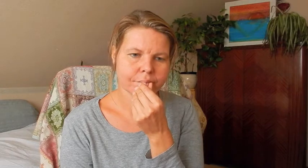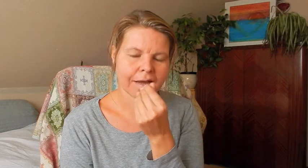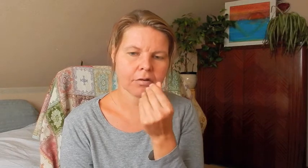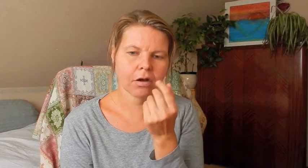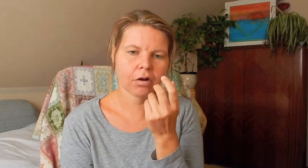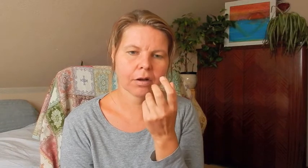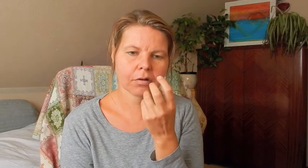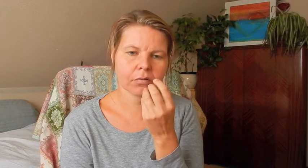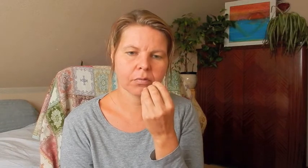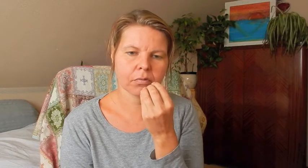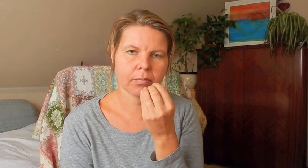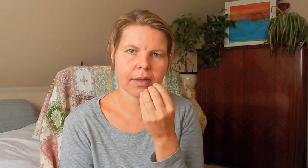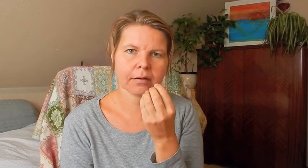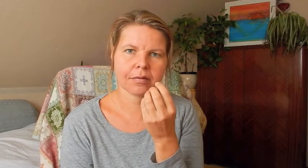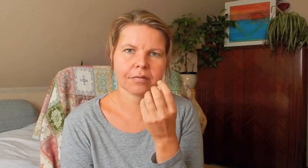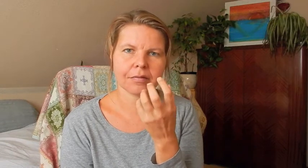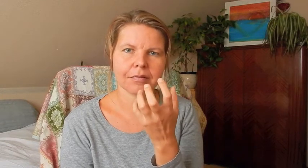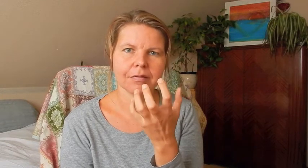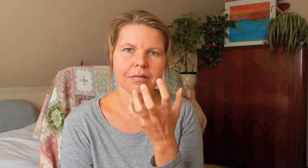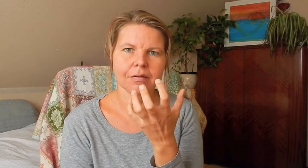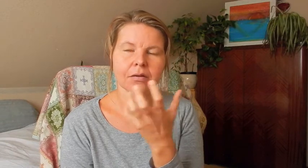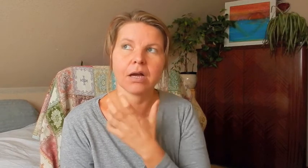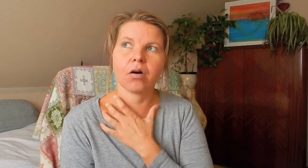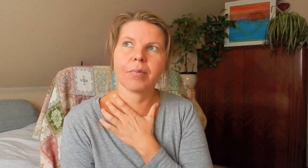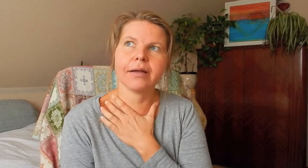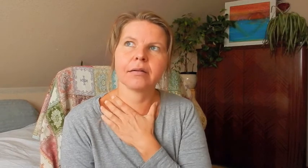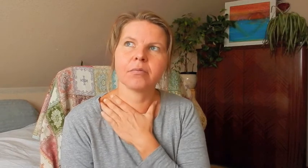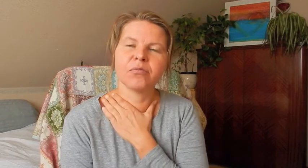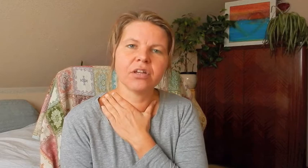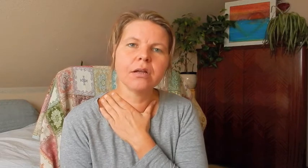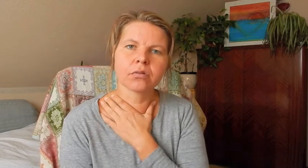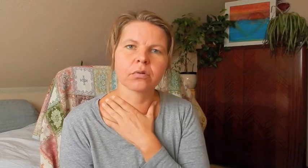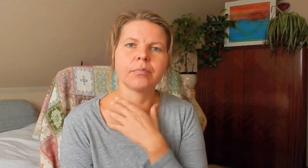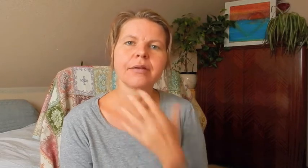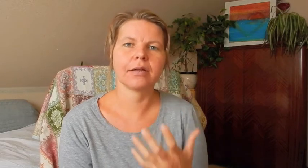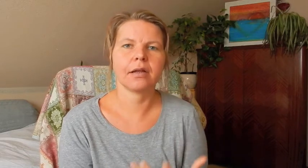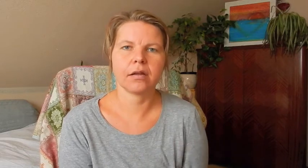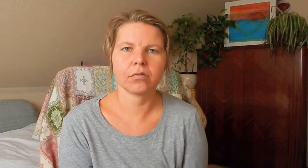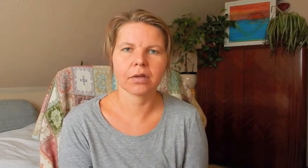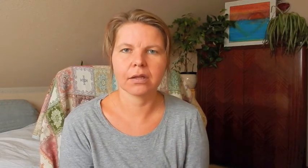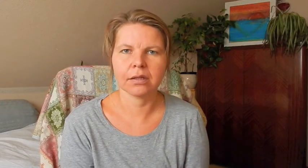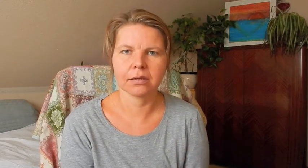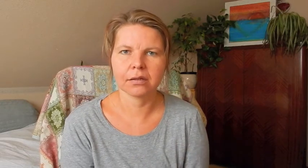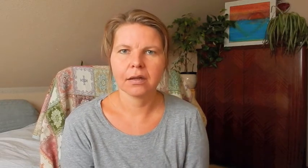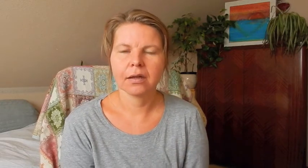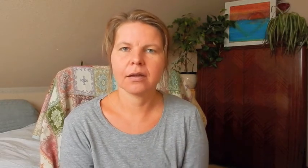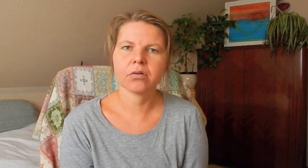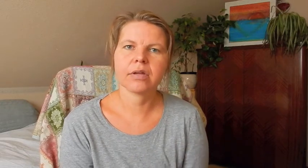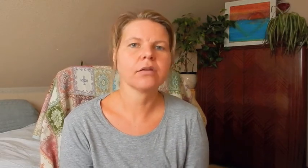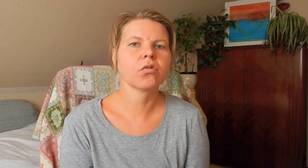ja, und auch zu merken, dass das oder auch mein Wille, so ein Miteinander zu kreieren. Ein